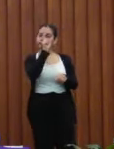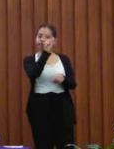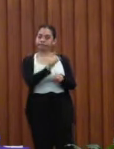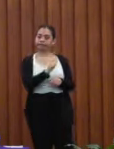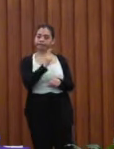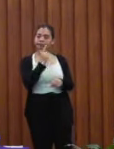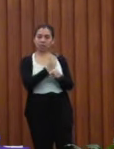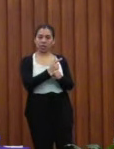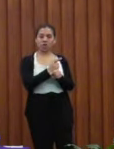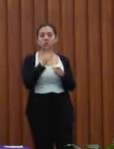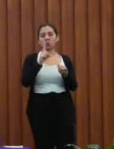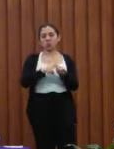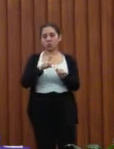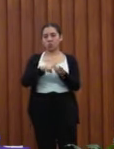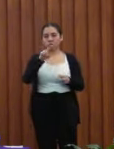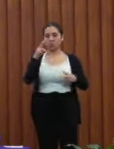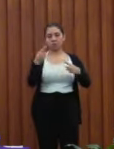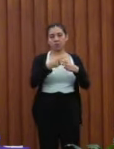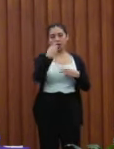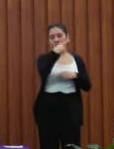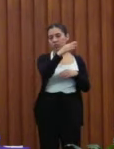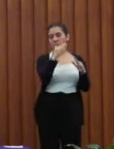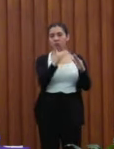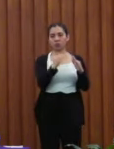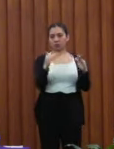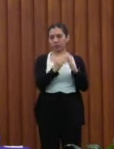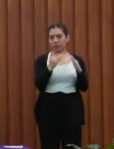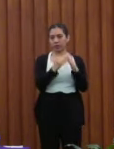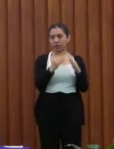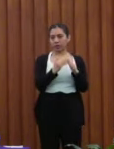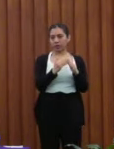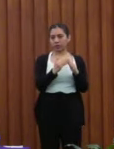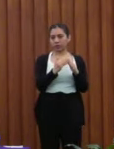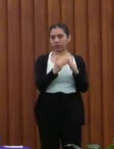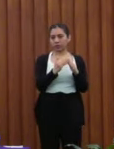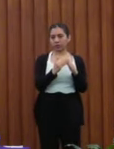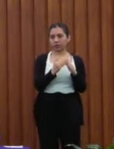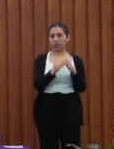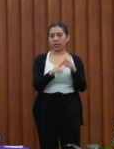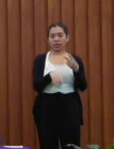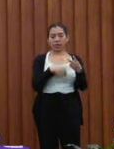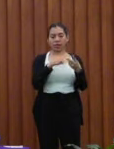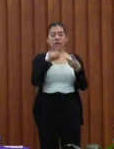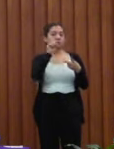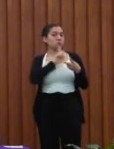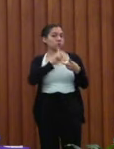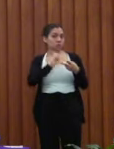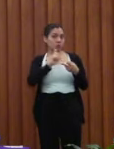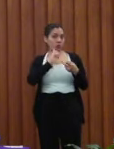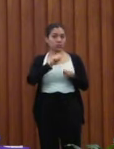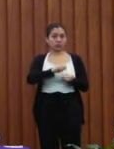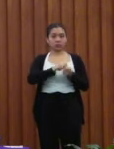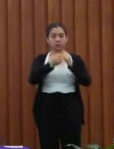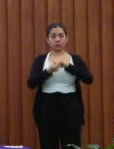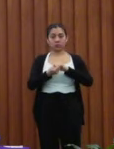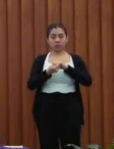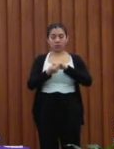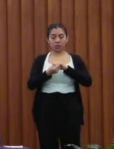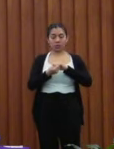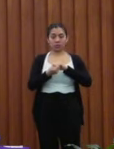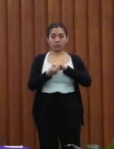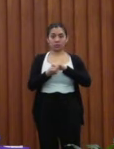sus domicilios y con armas blancas, ¿no? Y a las mujeres trans, sobre todo, se les asesina